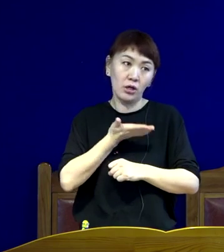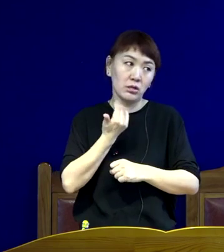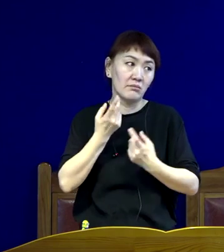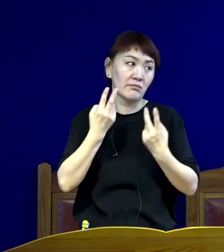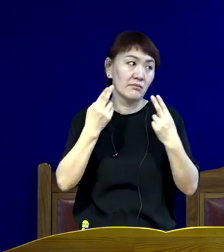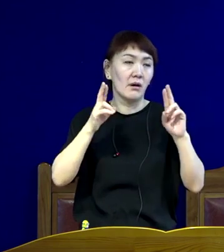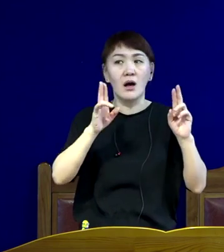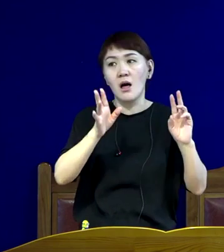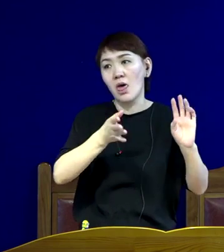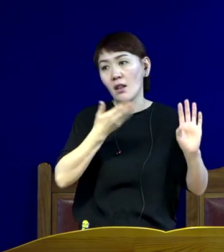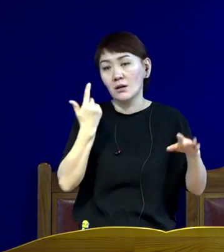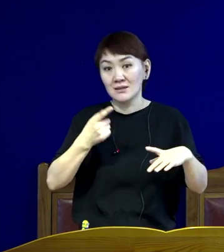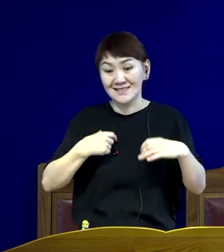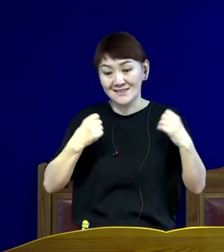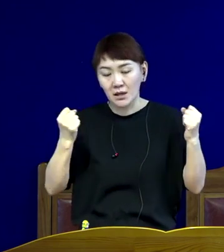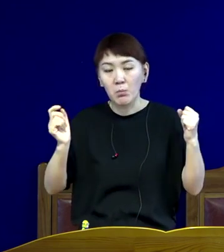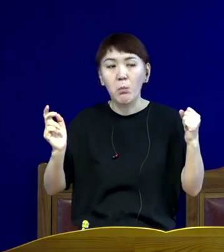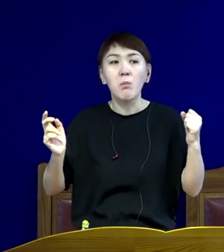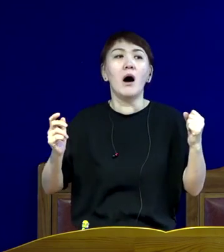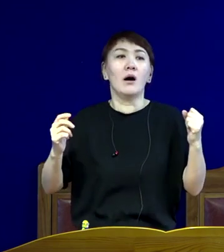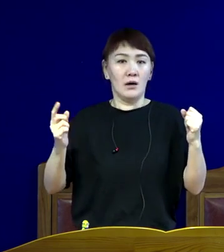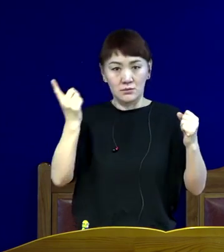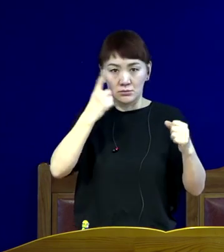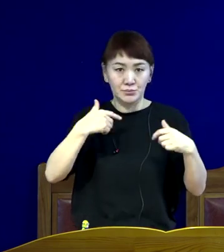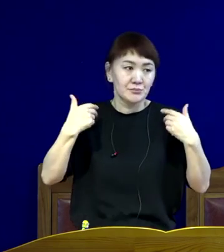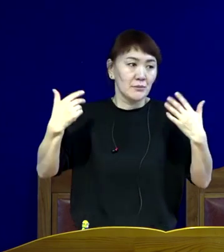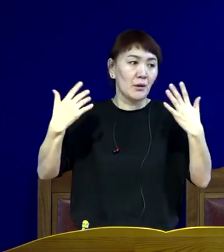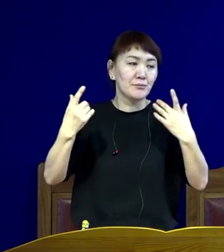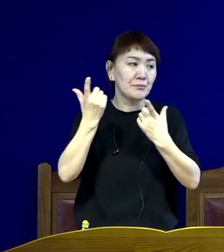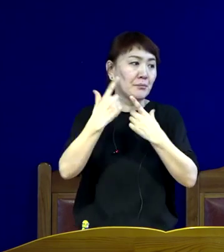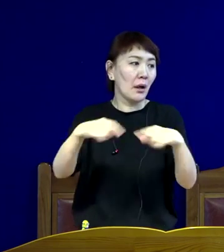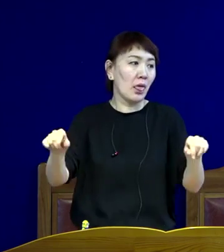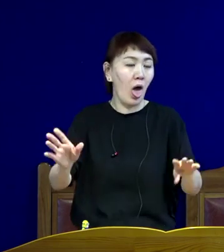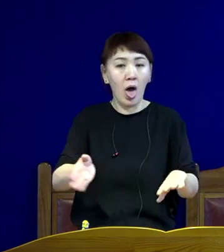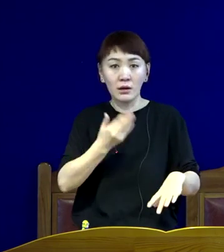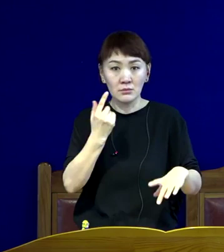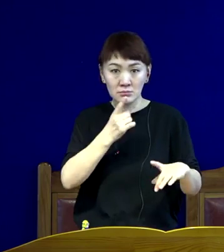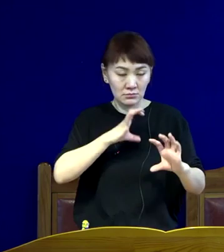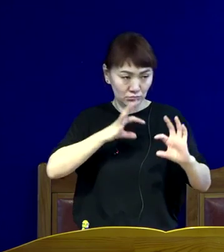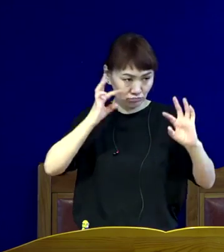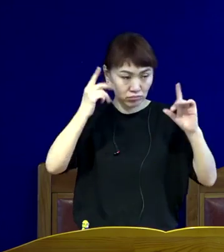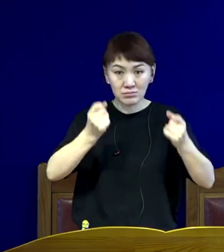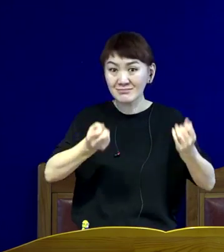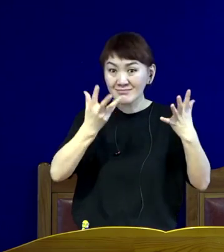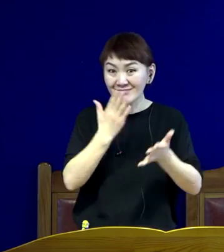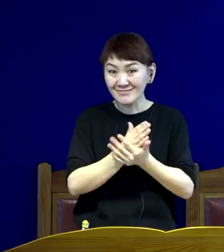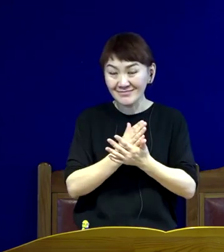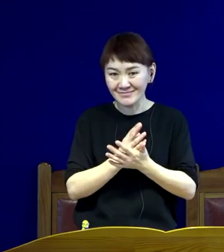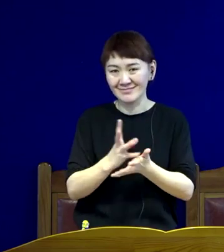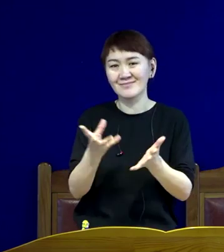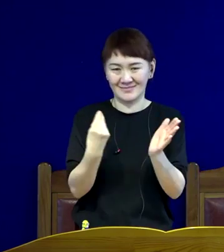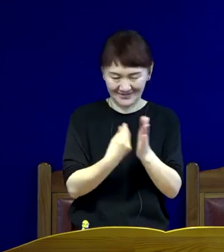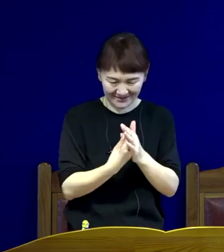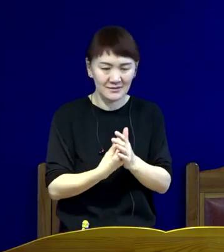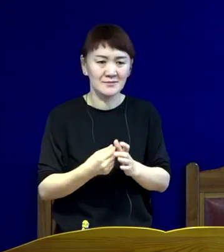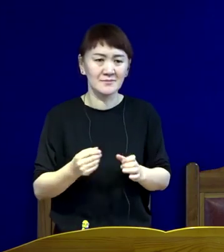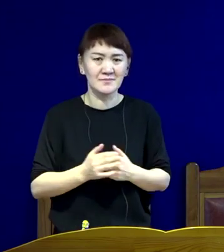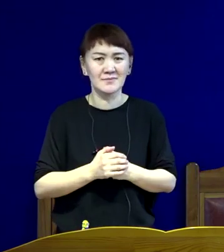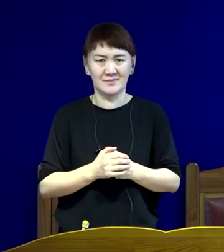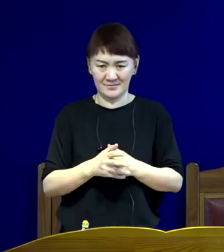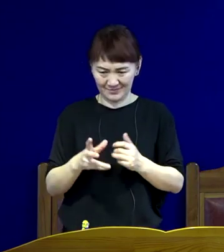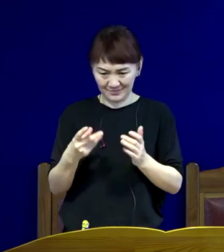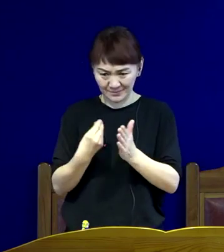болиг сэтгэл төрдөг. Гэхдээ одоо нэгийгэл хааго маарл хааго эхнэрүүд бол эцээгүүрлэл ингээл нэг юм хилээл яриад шийдвэр